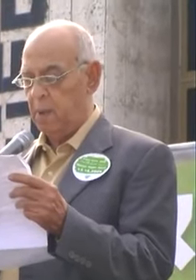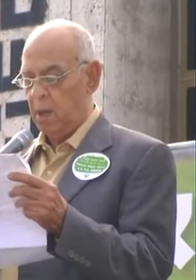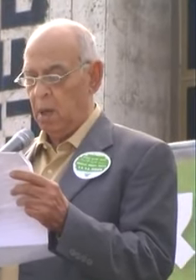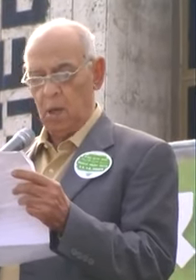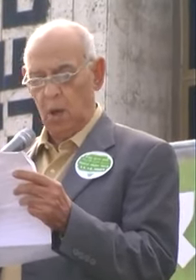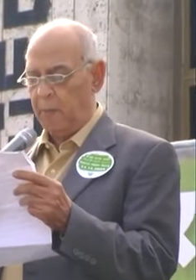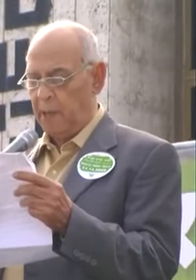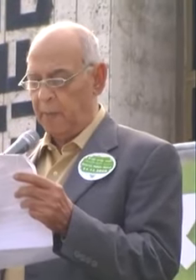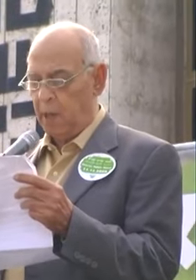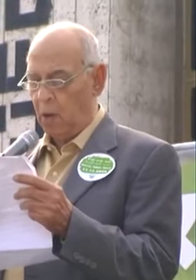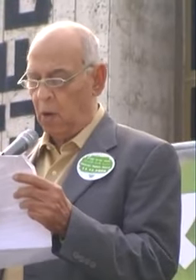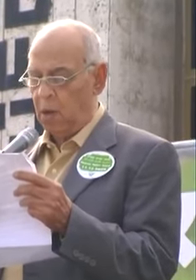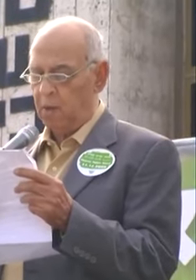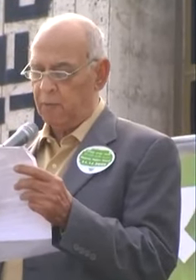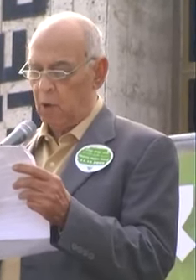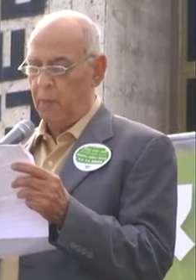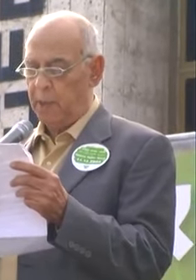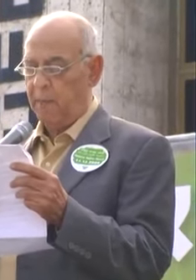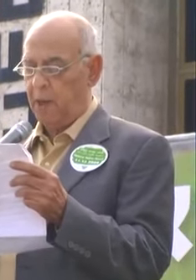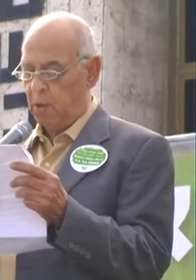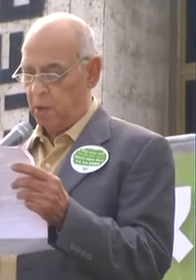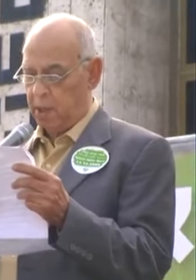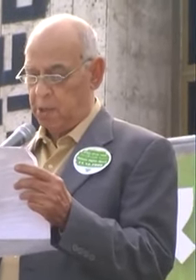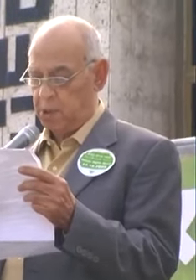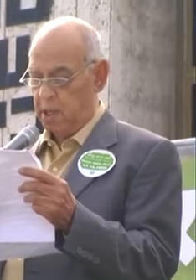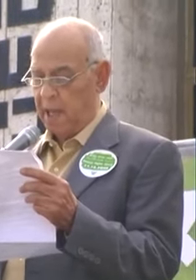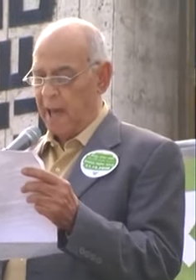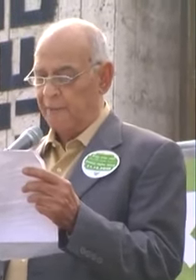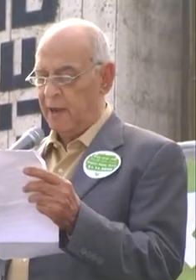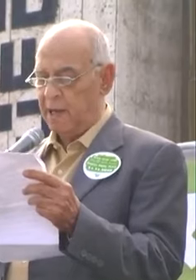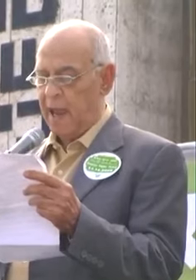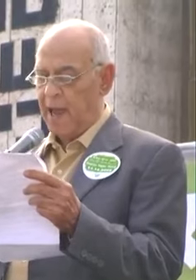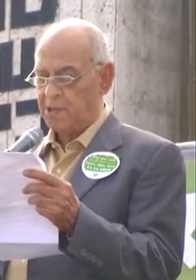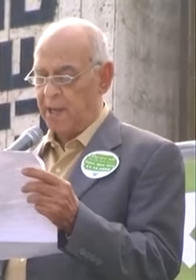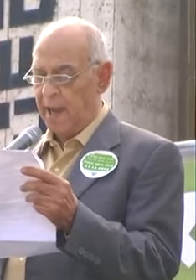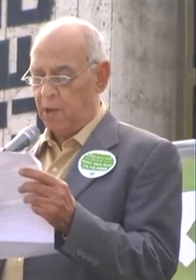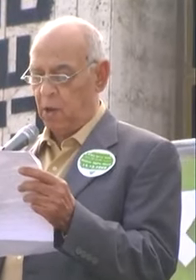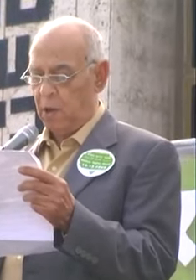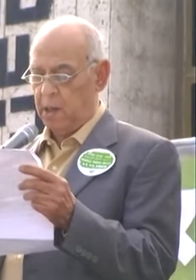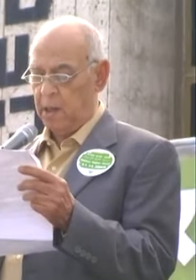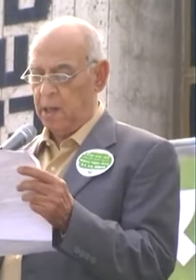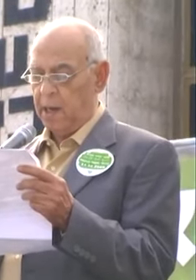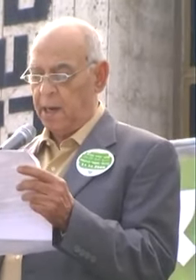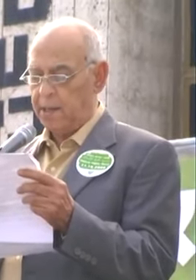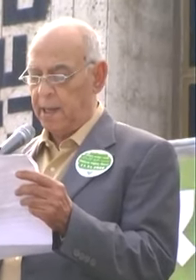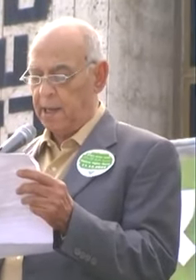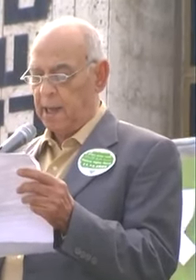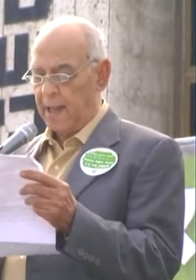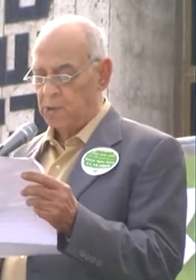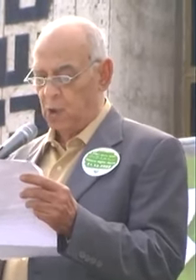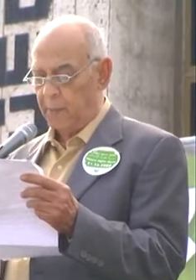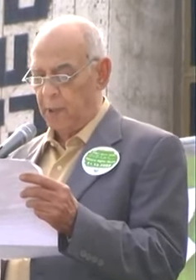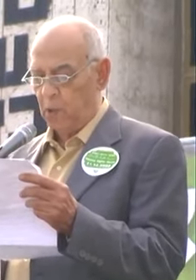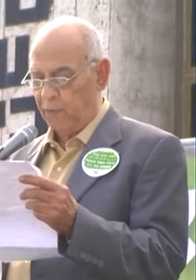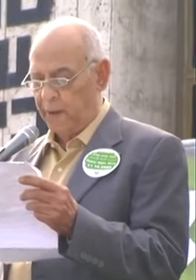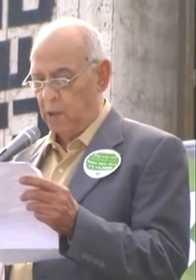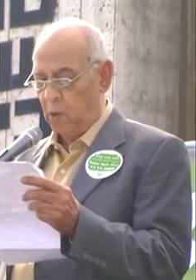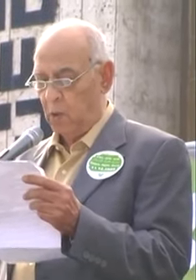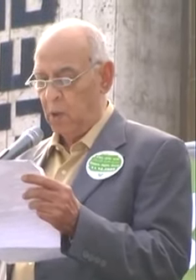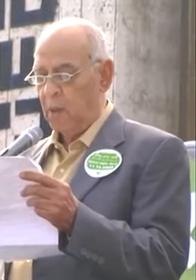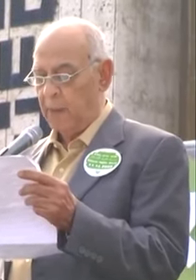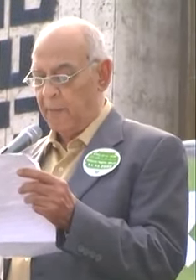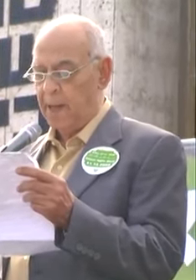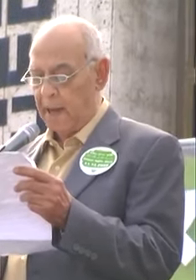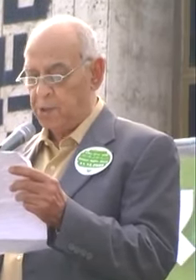אבנים, לא בימי חול ולא בימי קודש, אבל נעשה הכל כדי לעצור